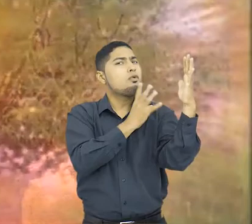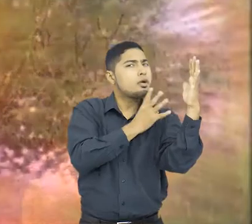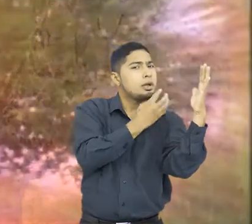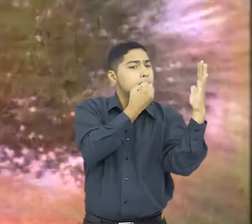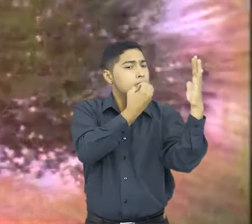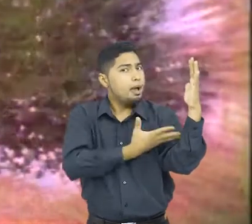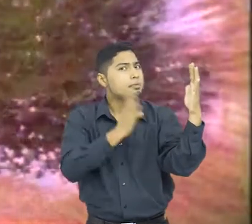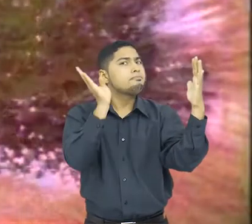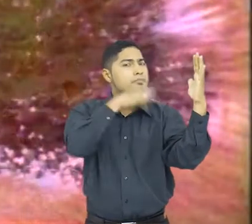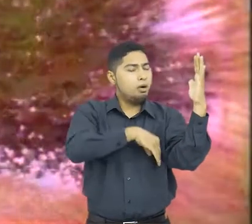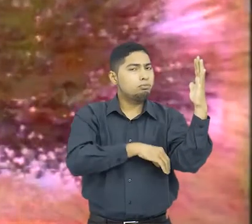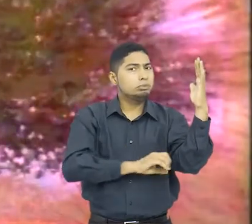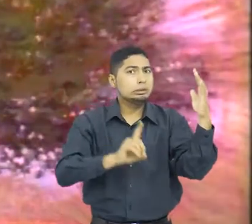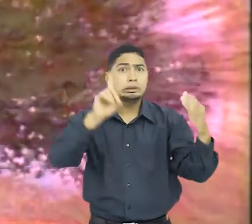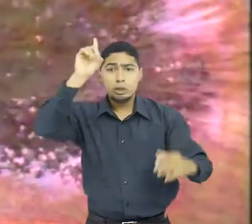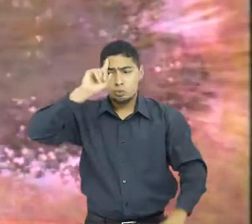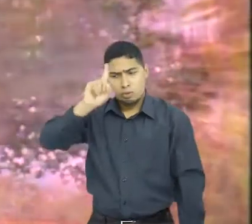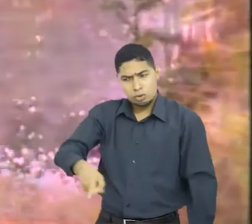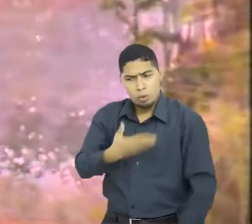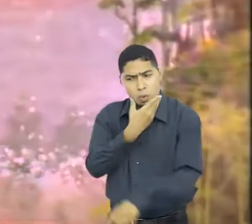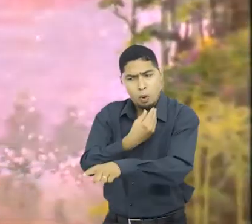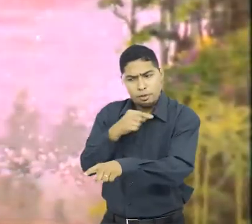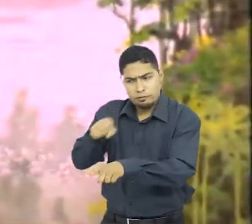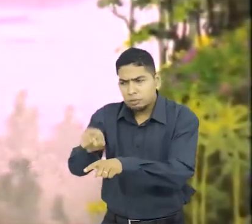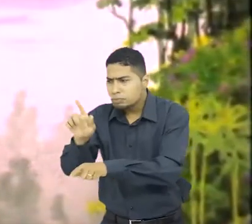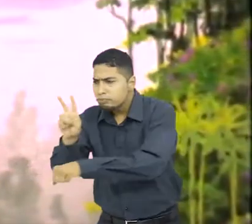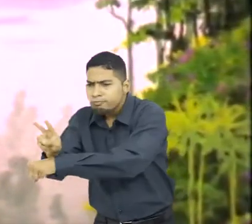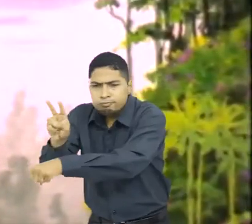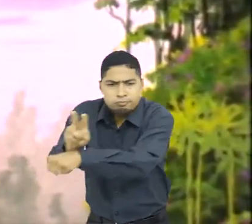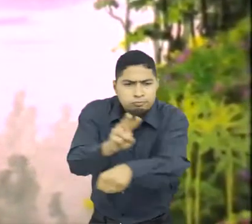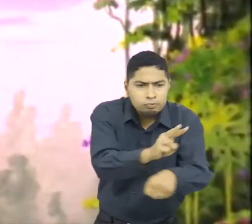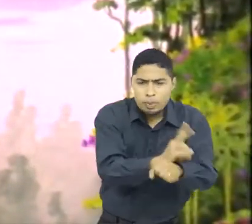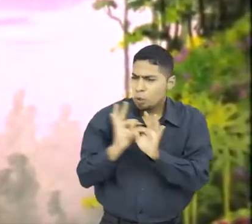mal. O Senhor mandou que o homem cuidasse de tudo que havia no jardim